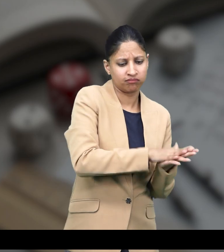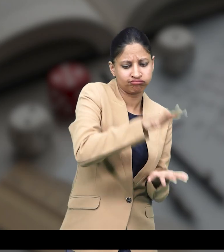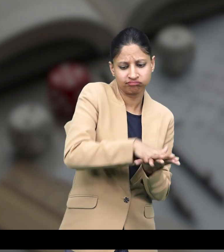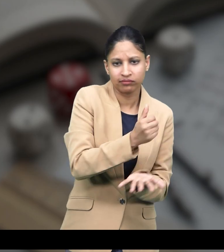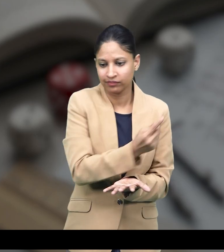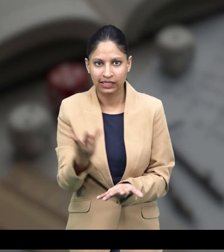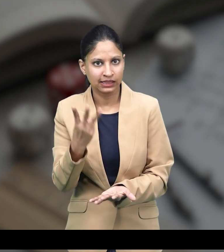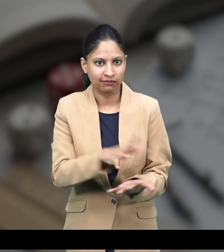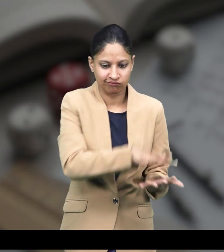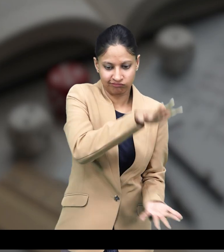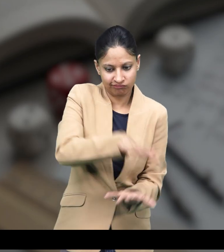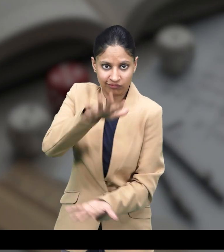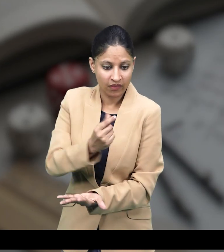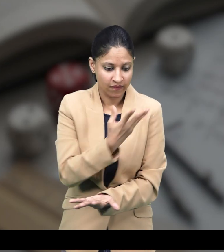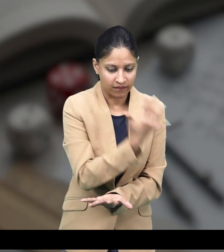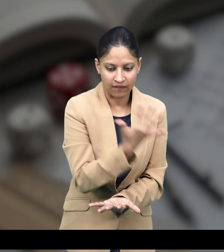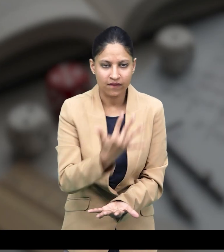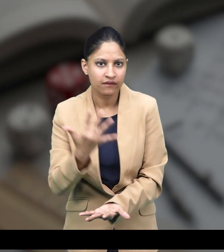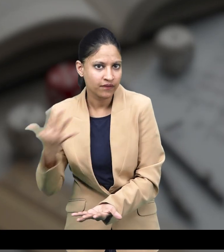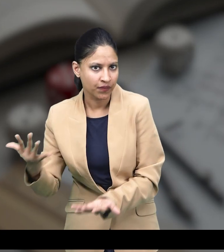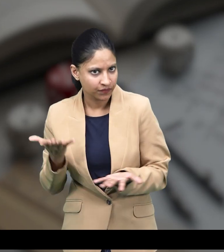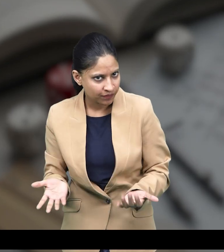5 पुस्तकांचे 3 गठ्ठे,